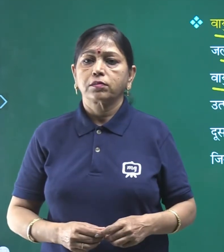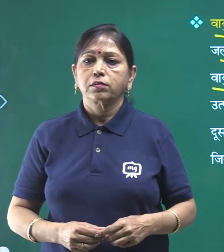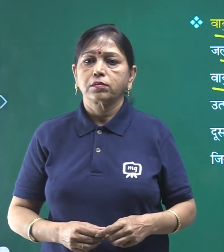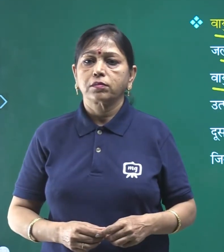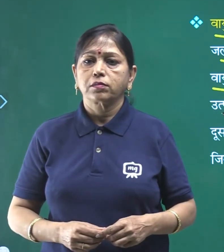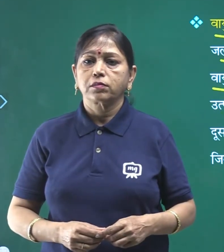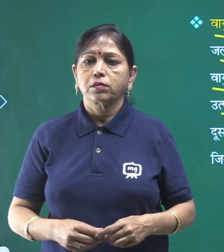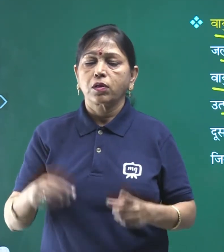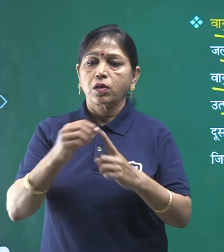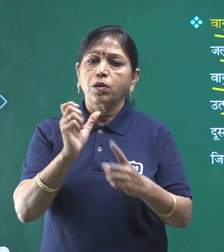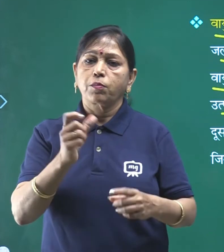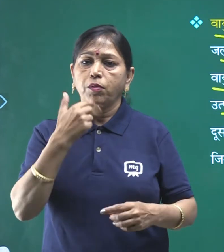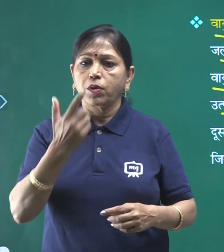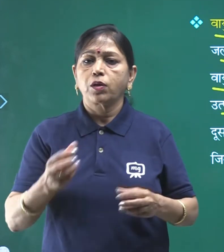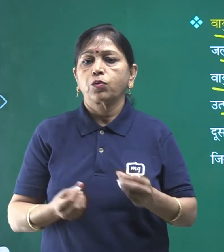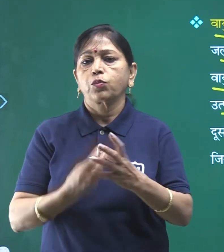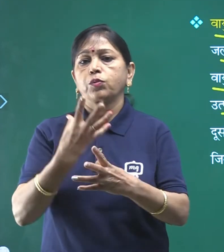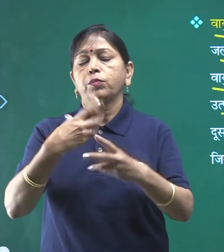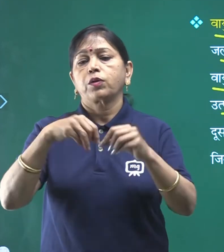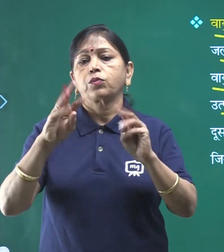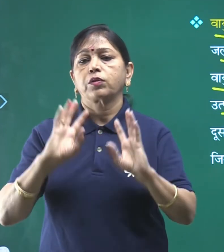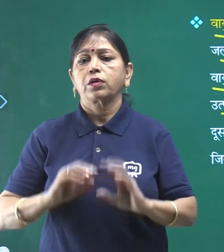कि पवन है उत्पन्न होती है